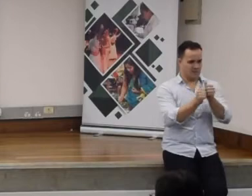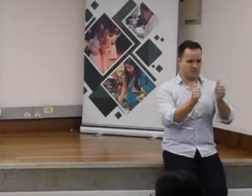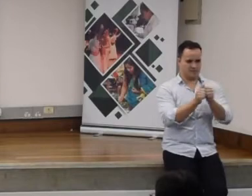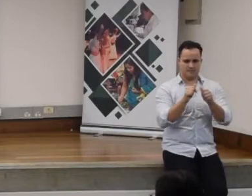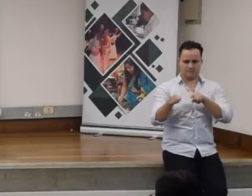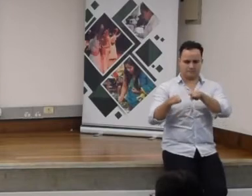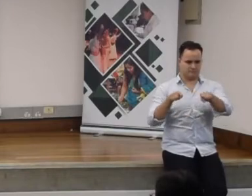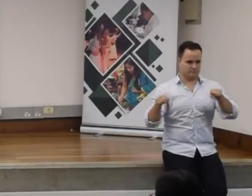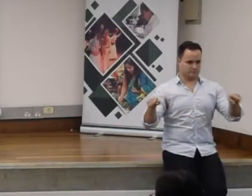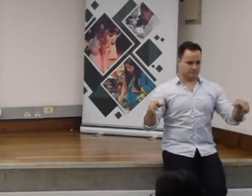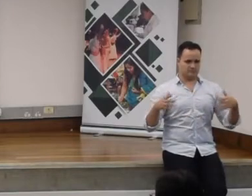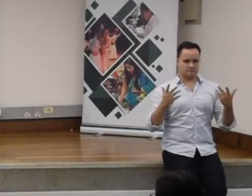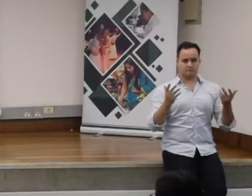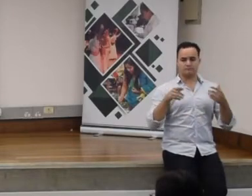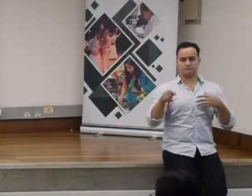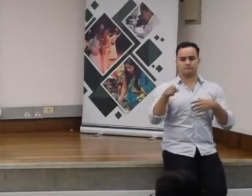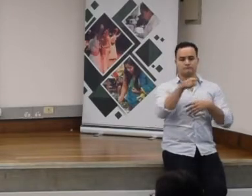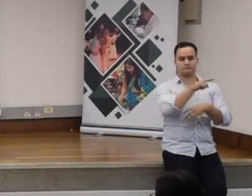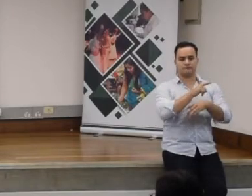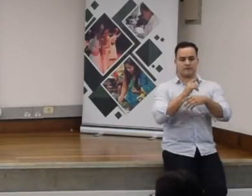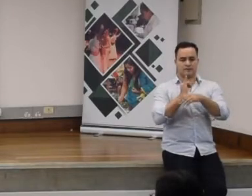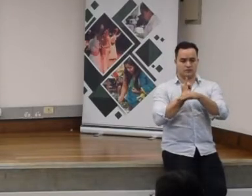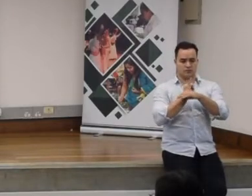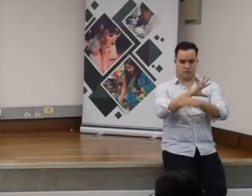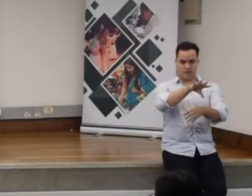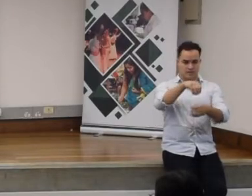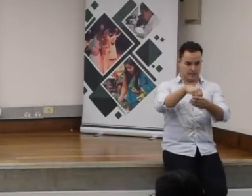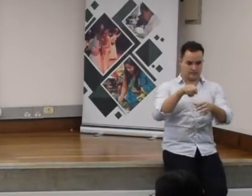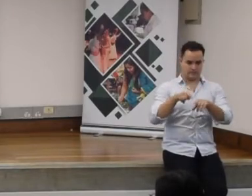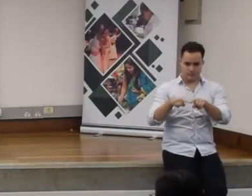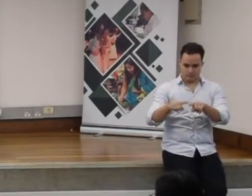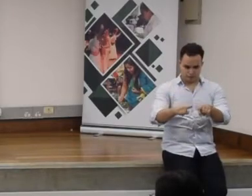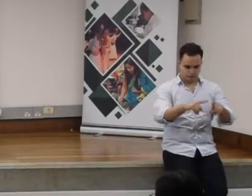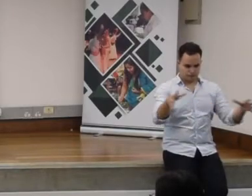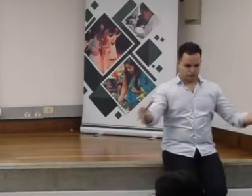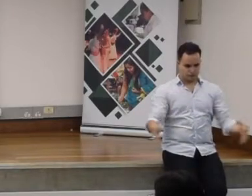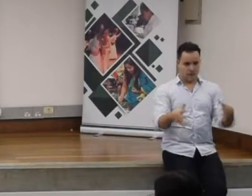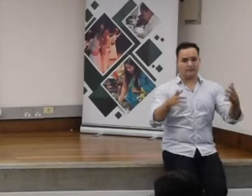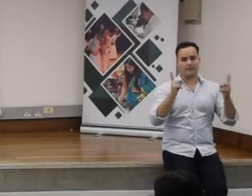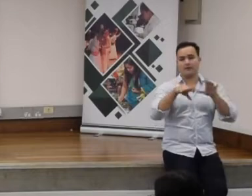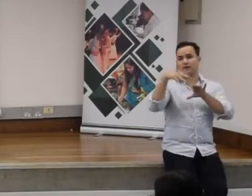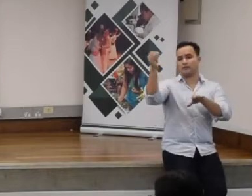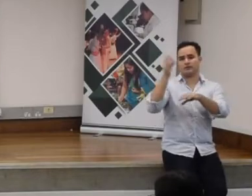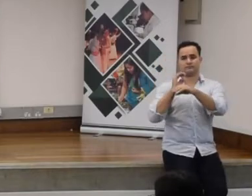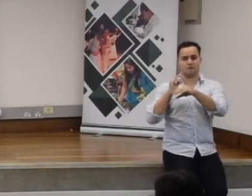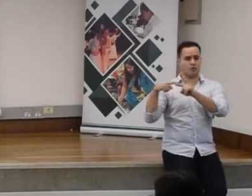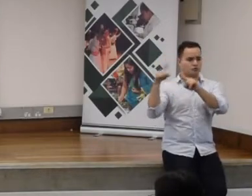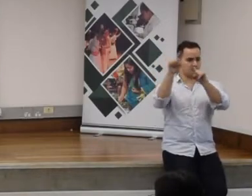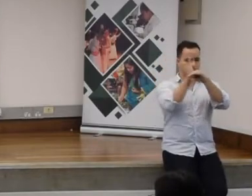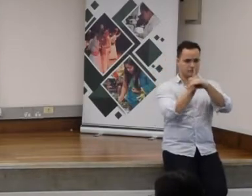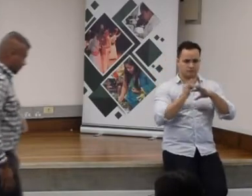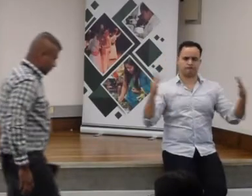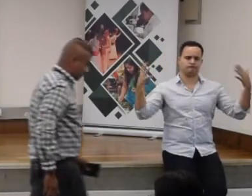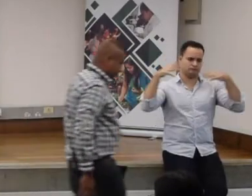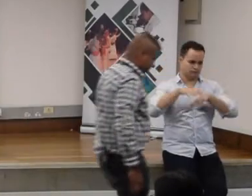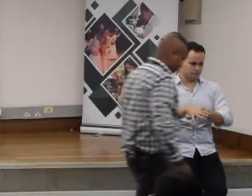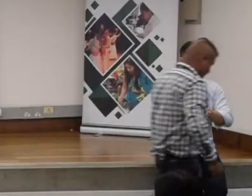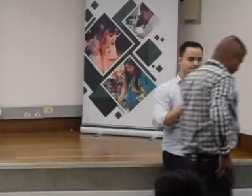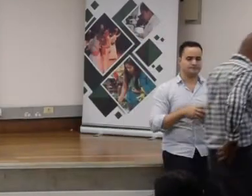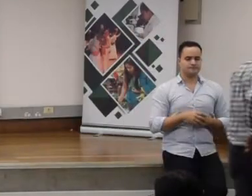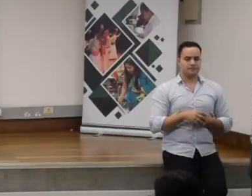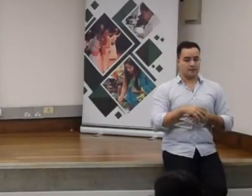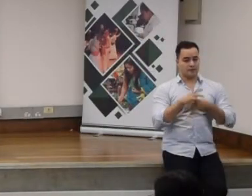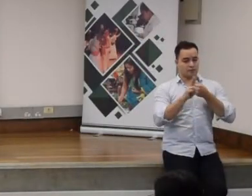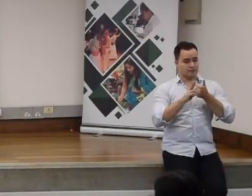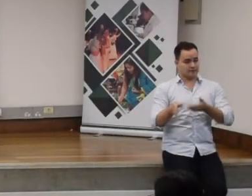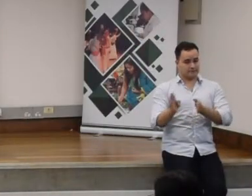mediante tejidos interinstitucionales e intrainstitucionales. Dentro de nuestra ruta de formación tenemos como acciones previstas para